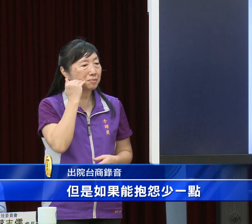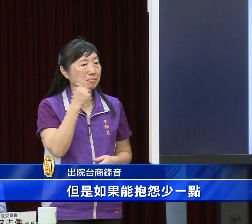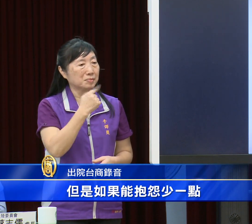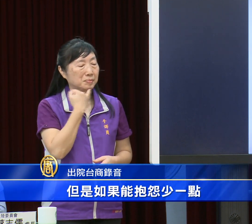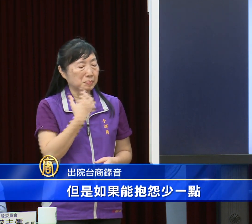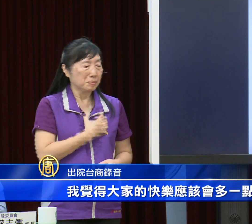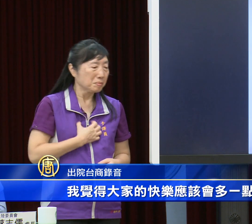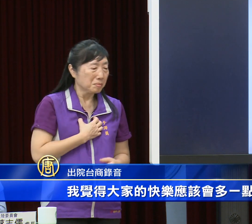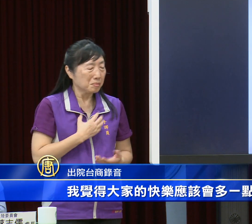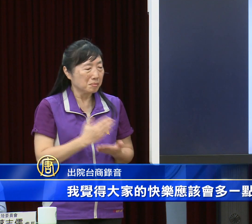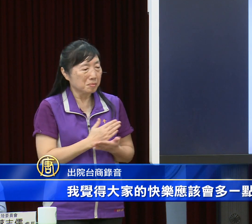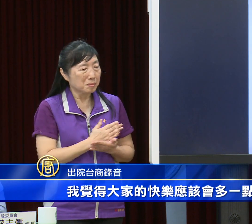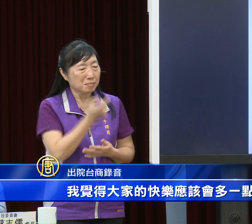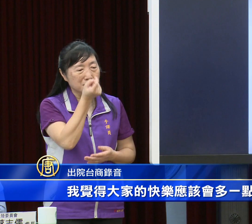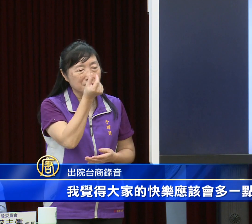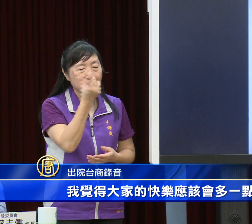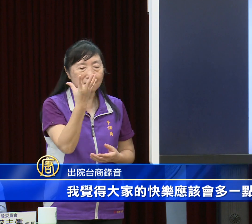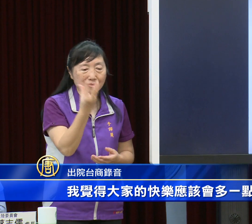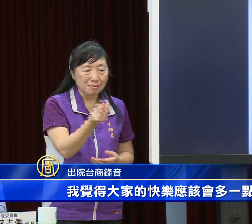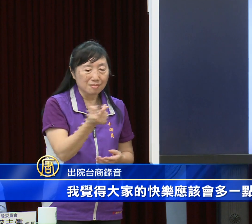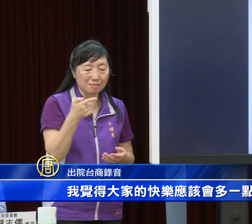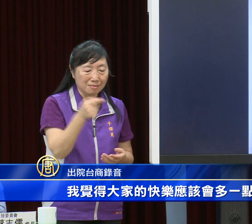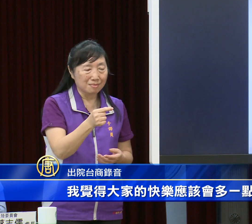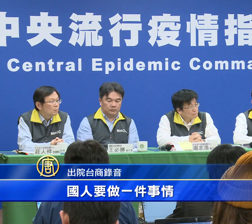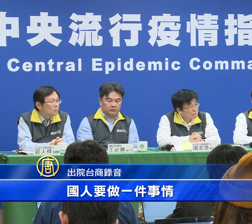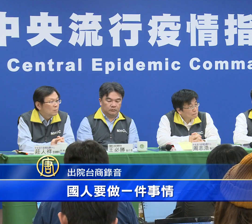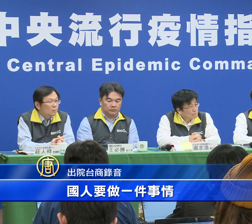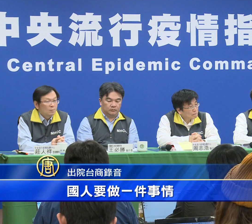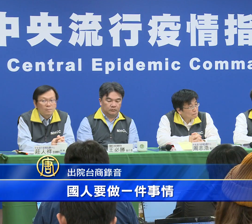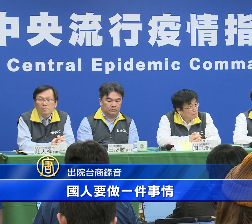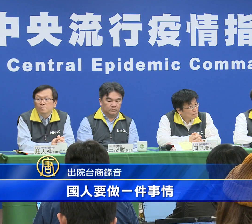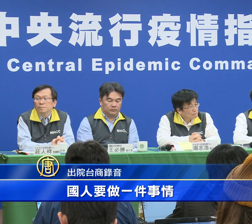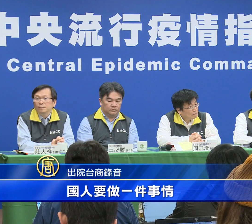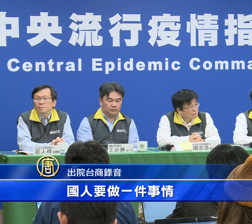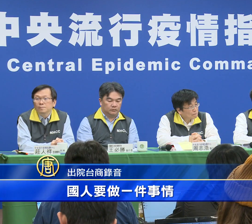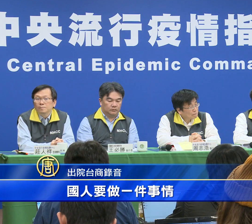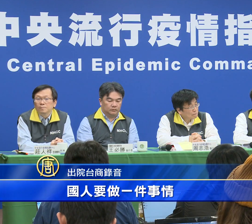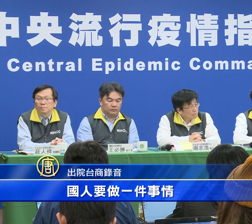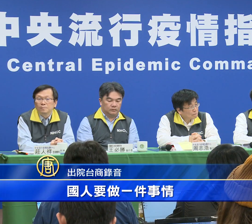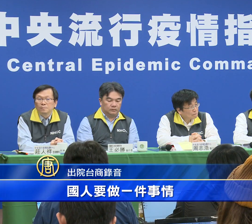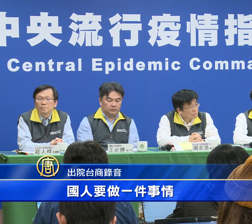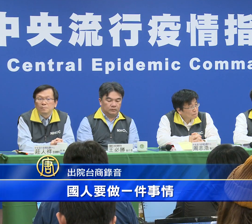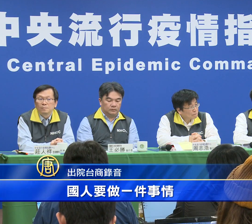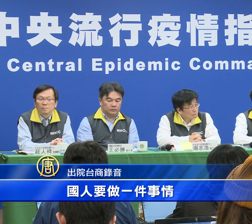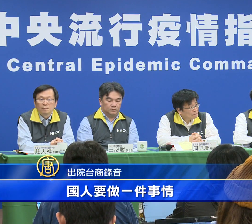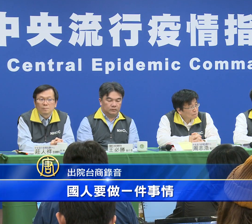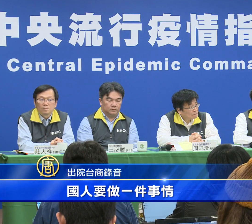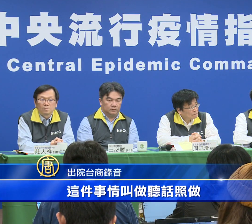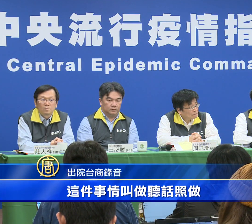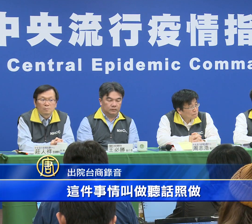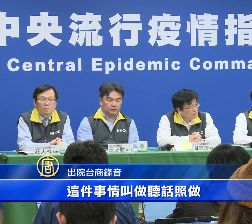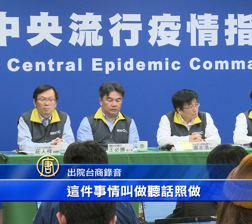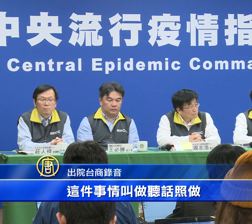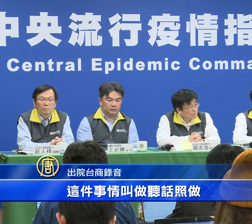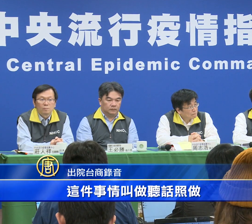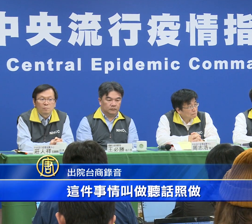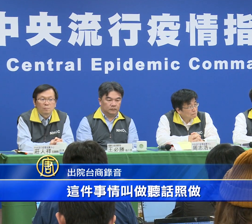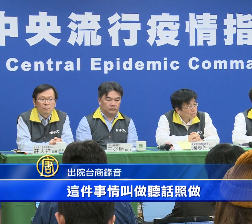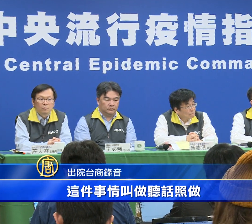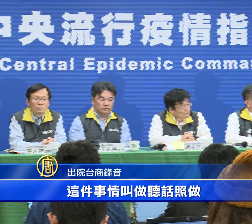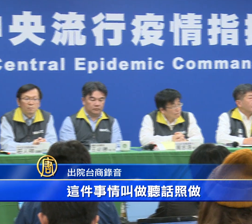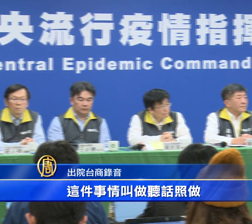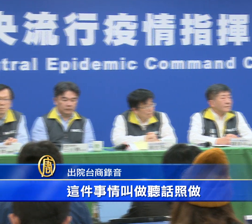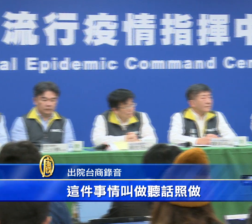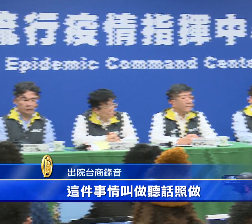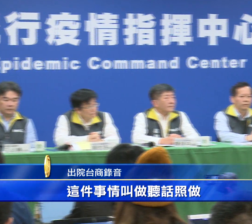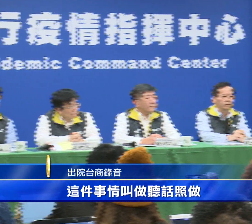点，我觉得大家的快乐应该会多一点。国人要做一件事情，这件事情叫做